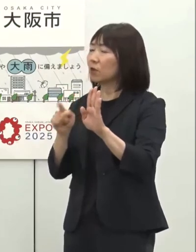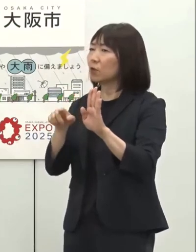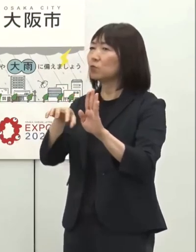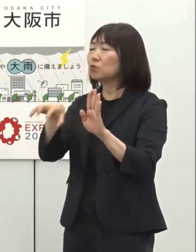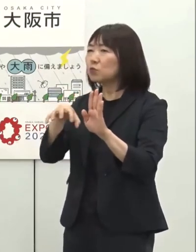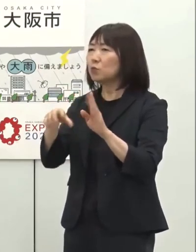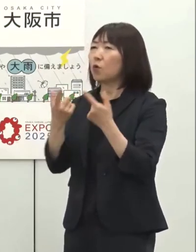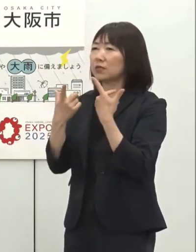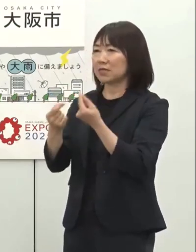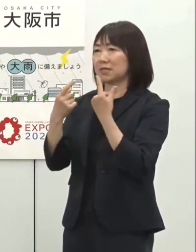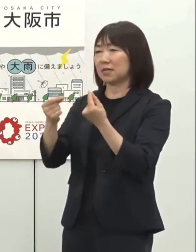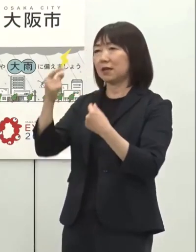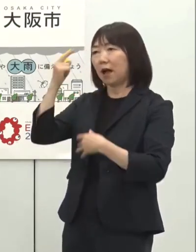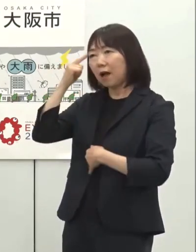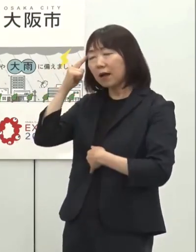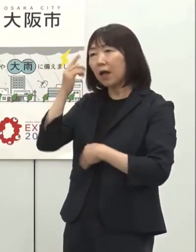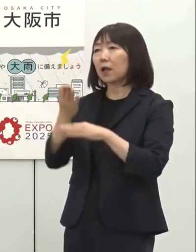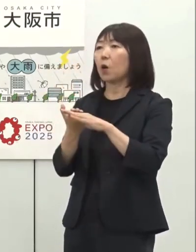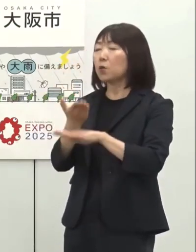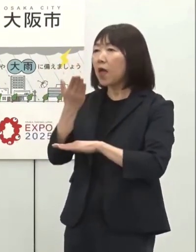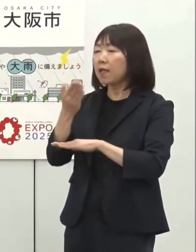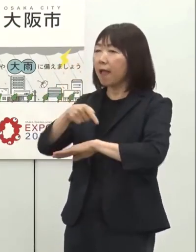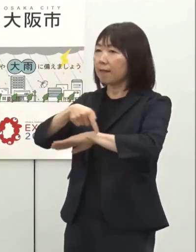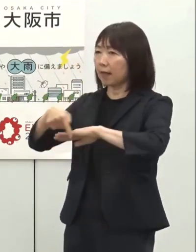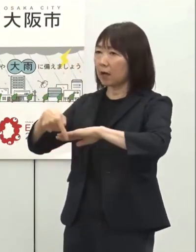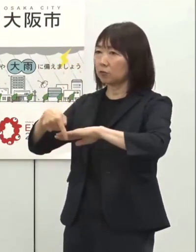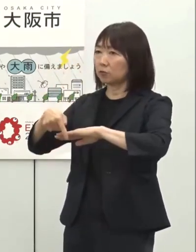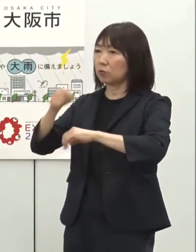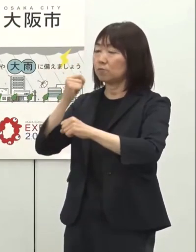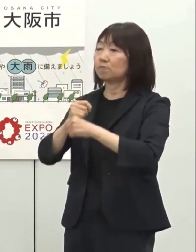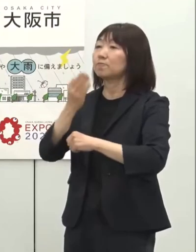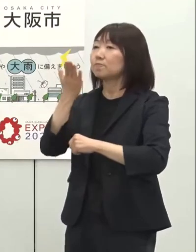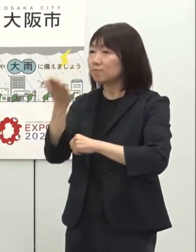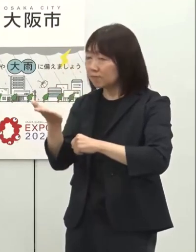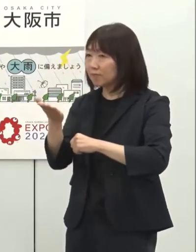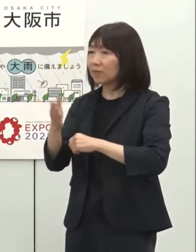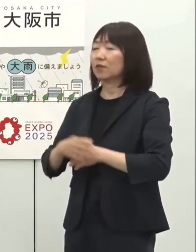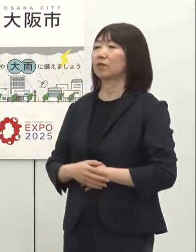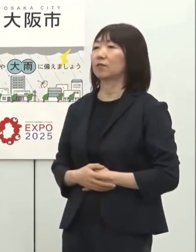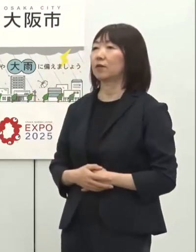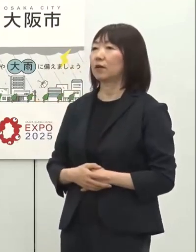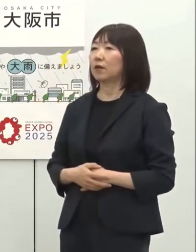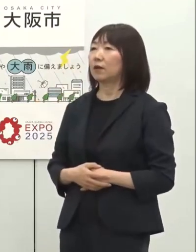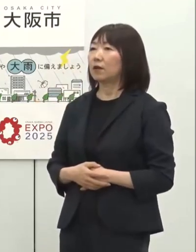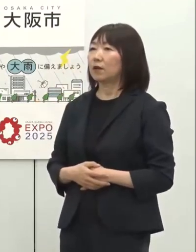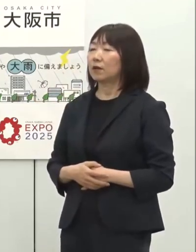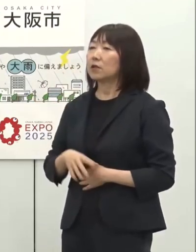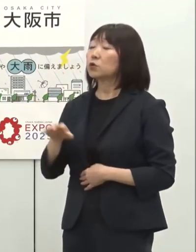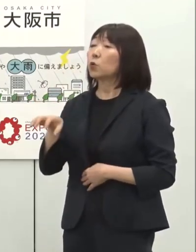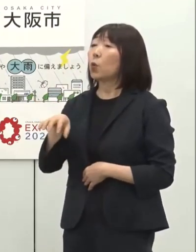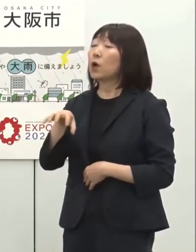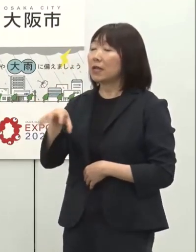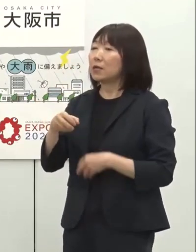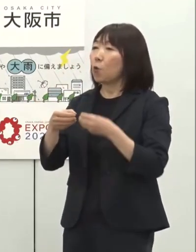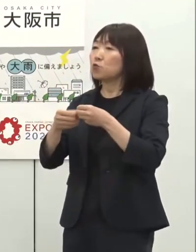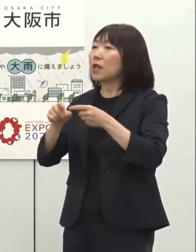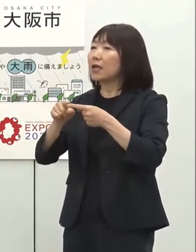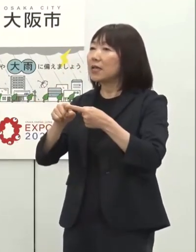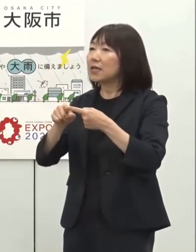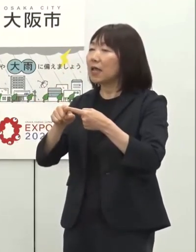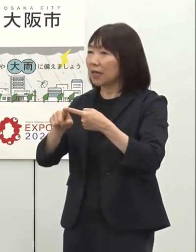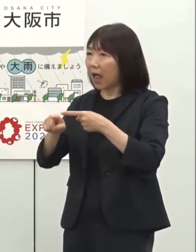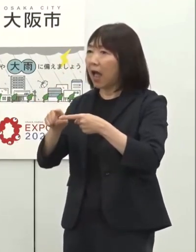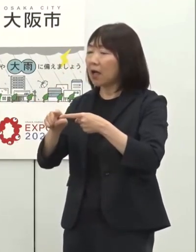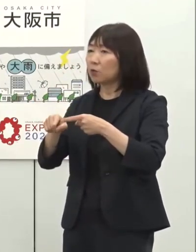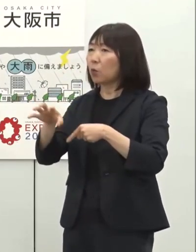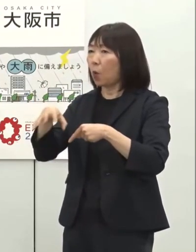あ、ちゃんと考えてくれてて、この計画があるんだろうかっていう話、ですから、まあ、そういった具体性のところと情